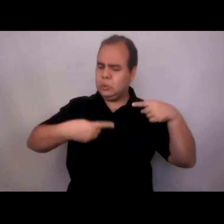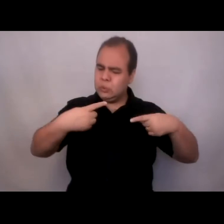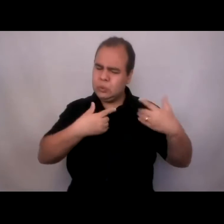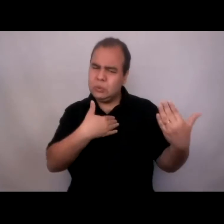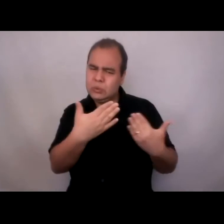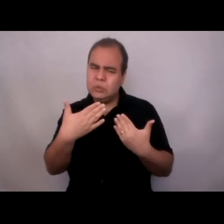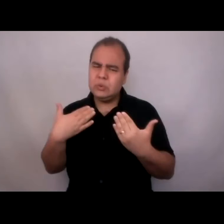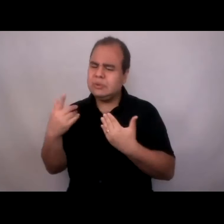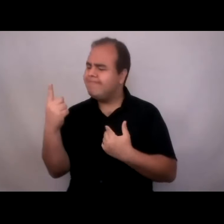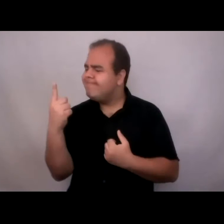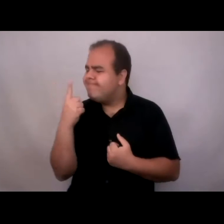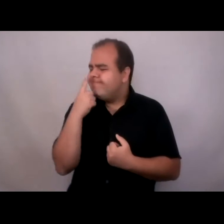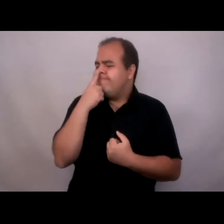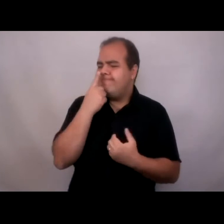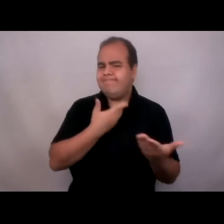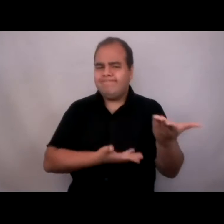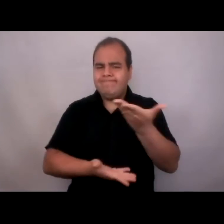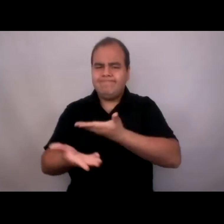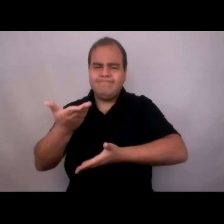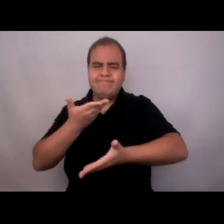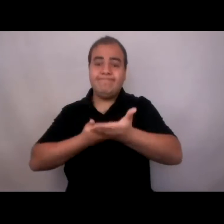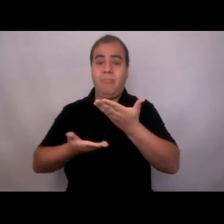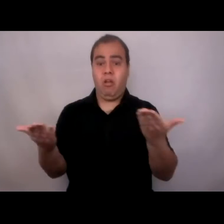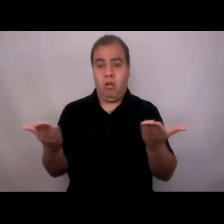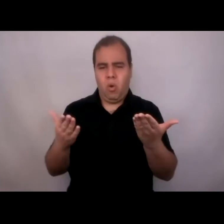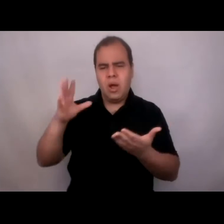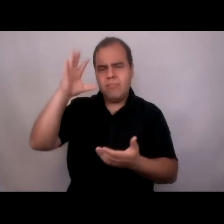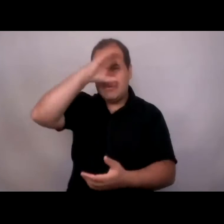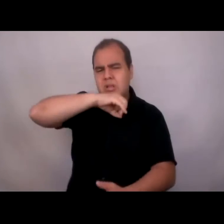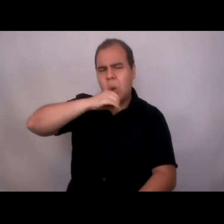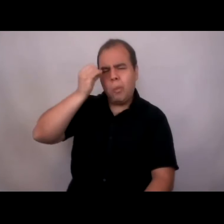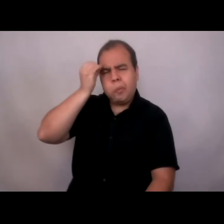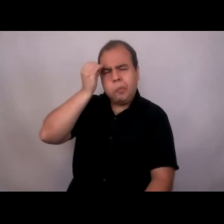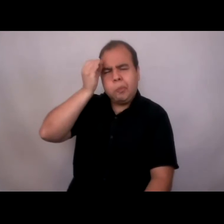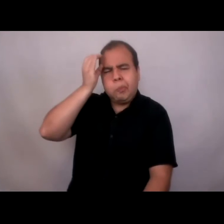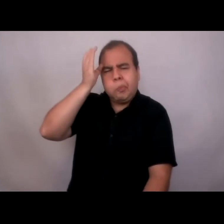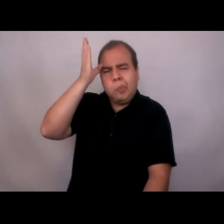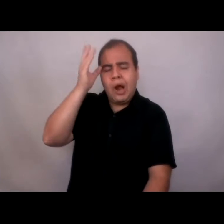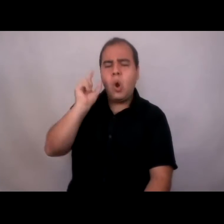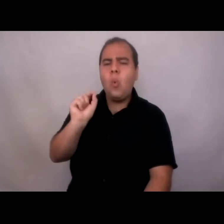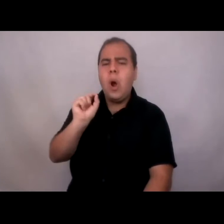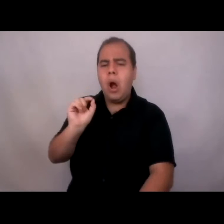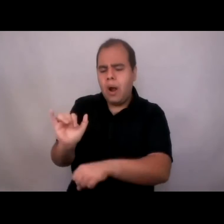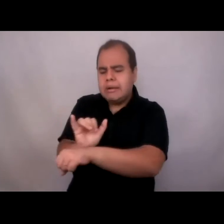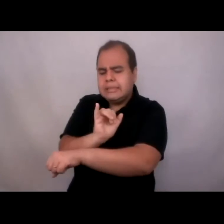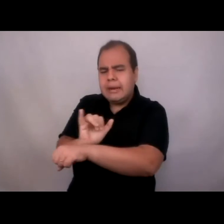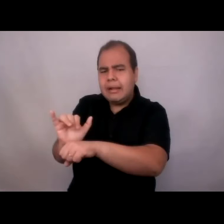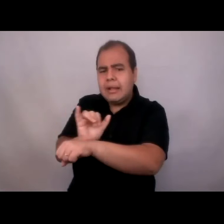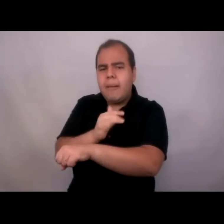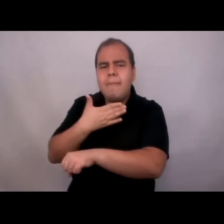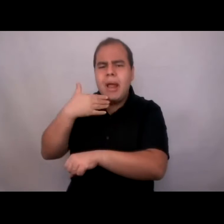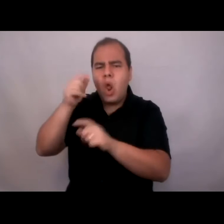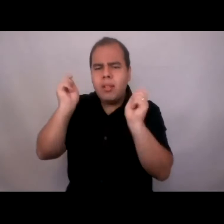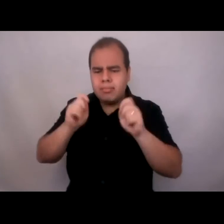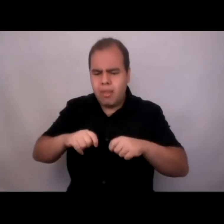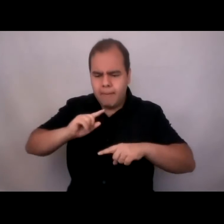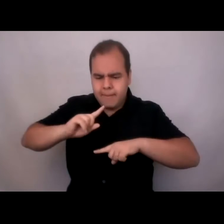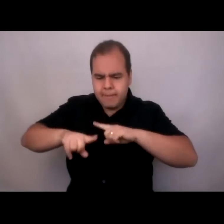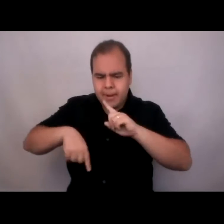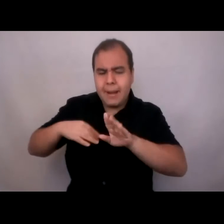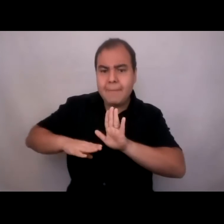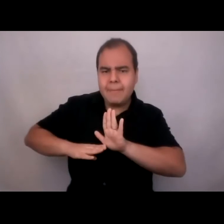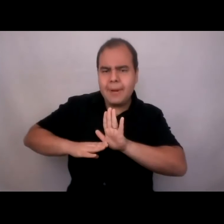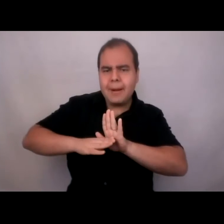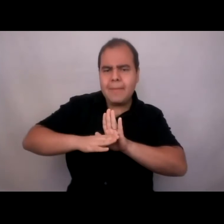estamos num grande aprendizado de quais são as melhores ferramentas, como que a gente ainda pode avançar,